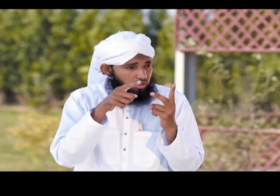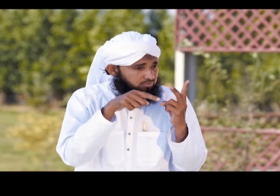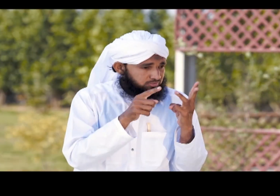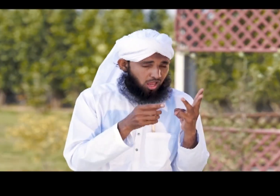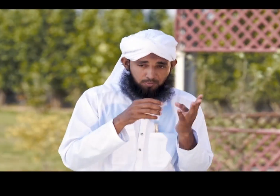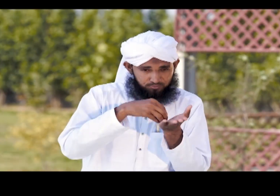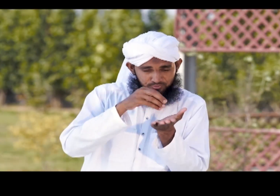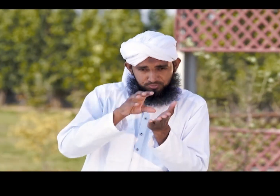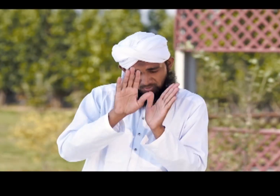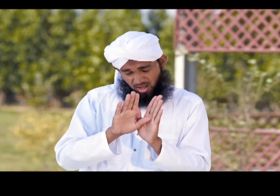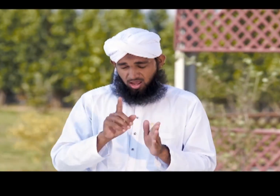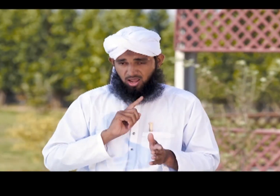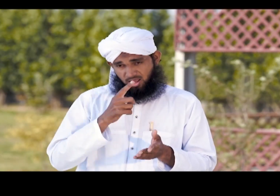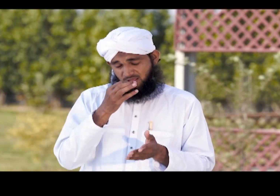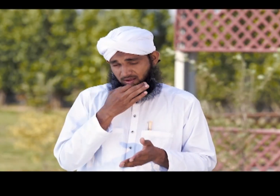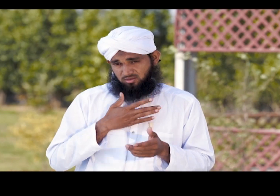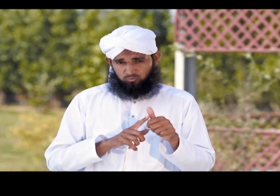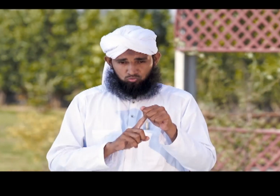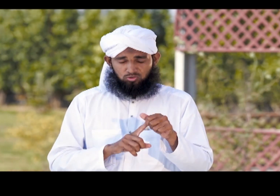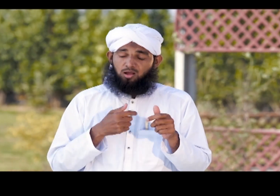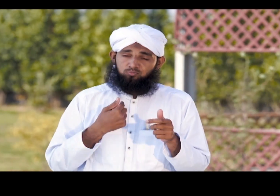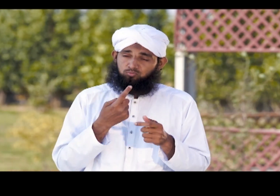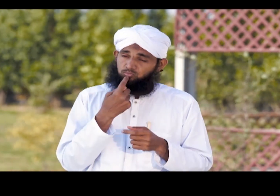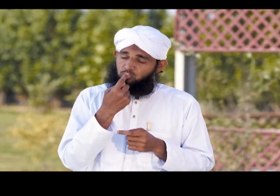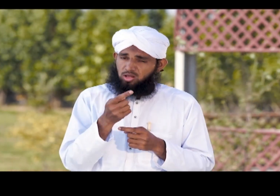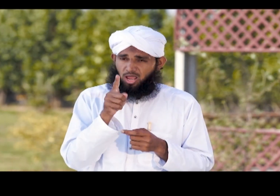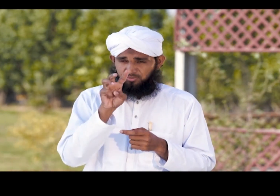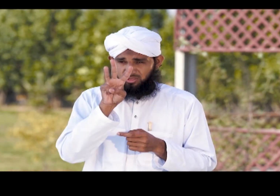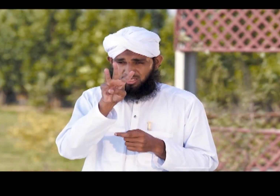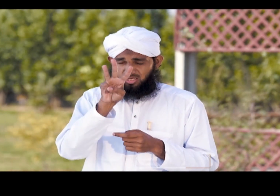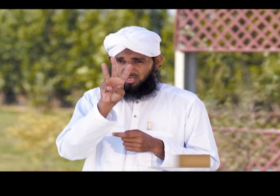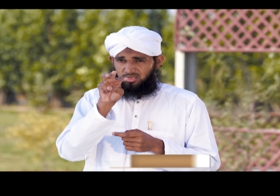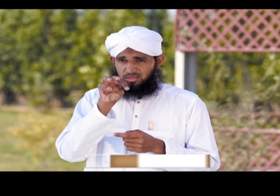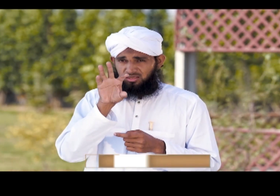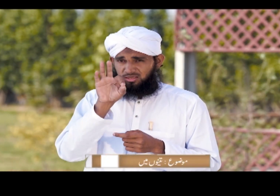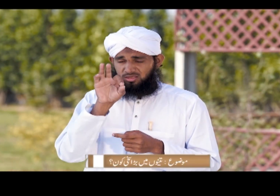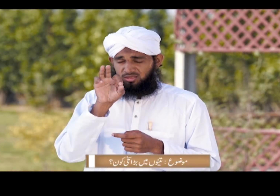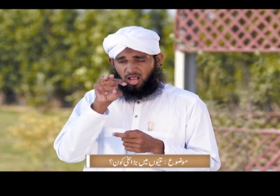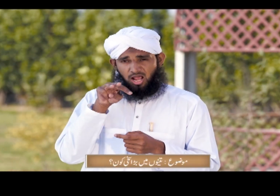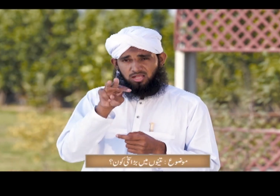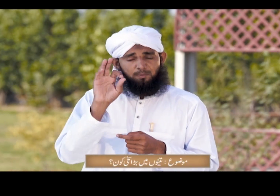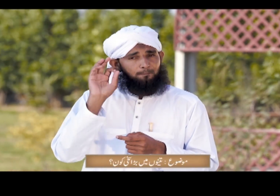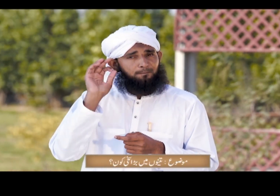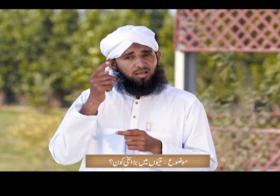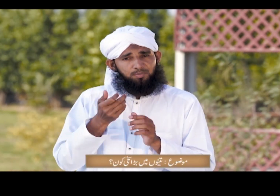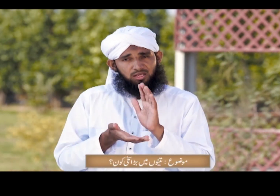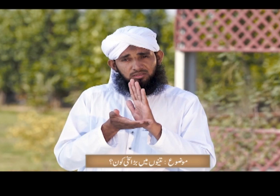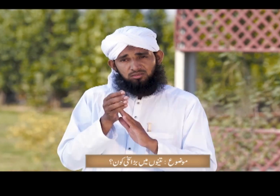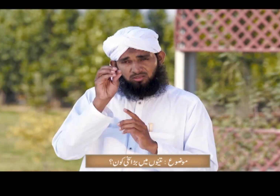اس نے 30,000 درہم حضرت واقدی رحمت اللہ علیہ کو اور 20,000 ان دونوں کو دیے اور